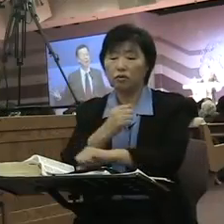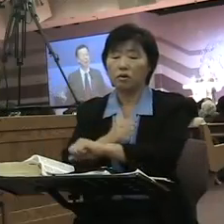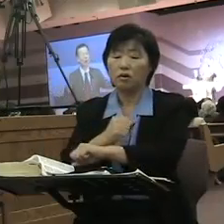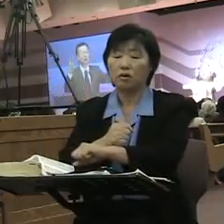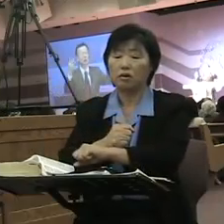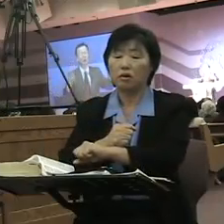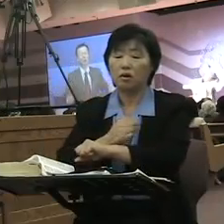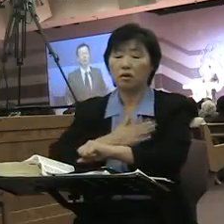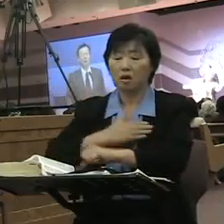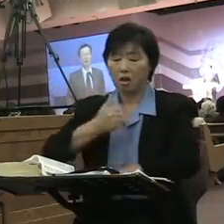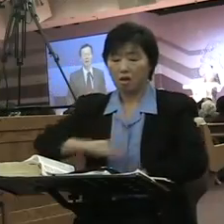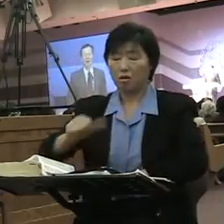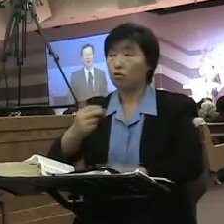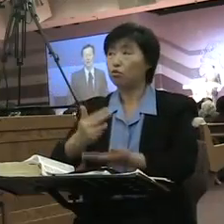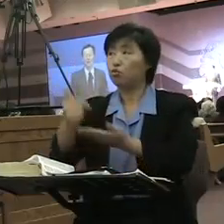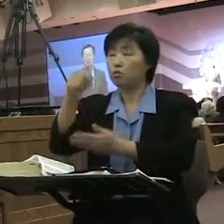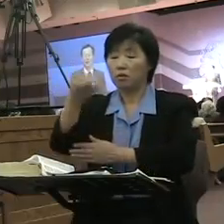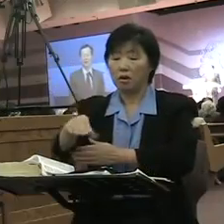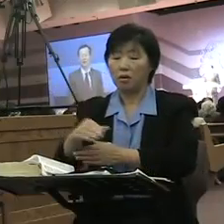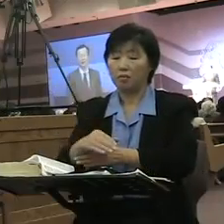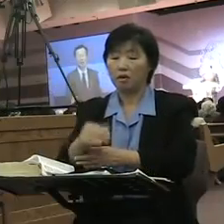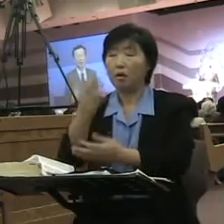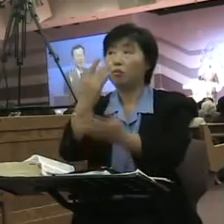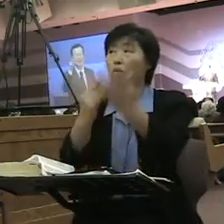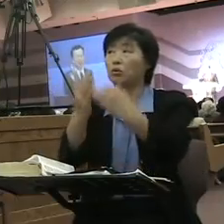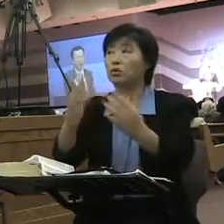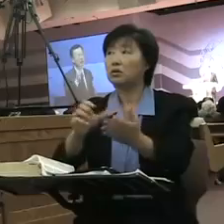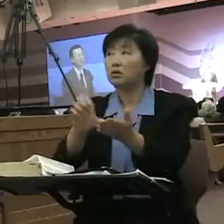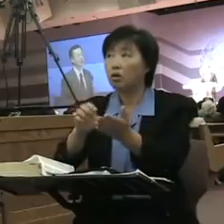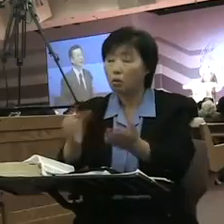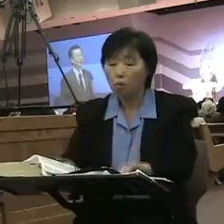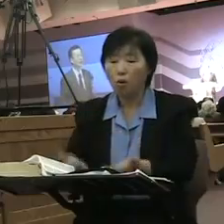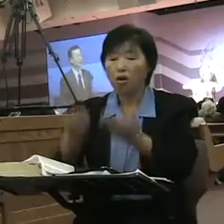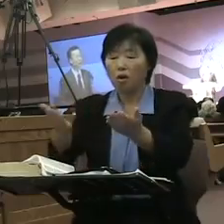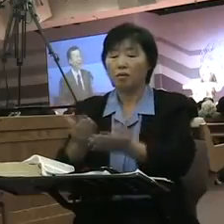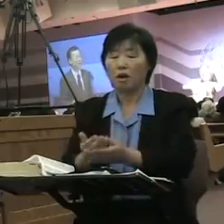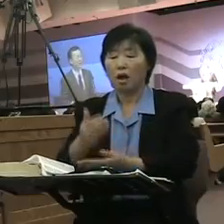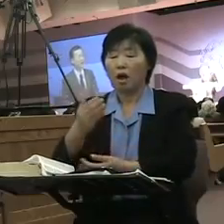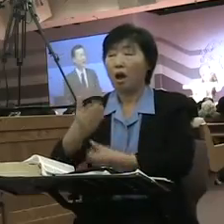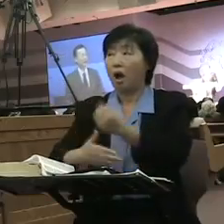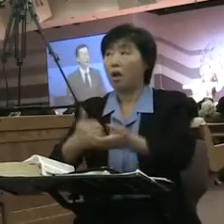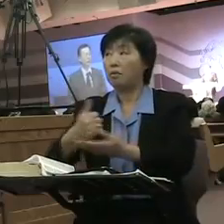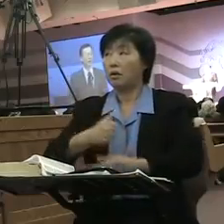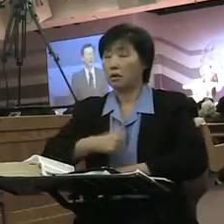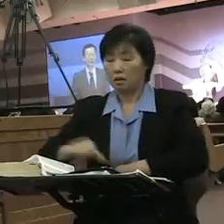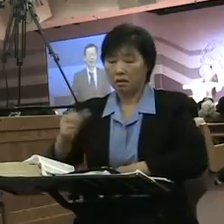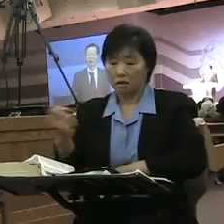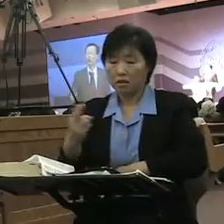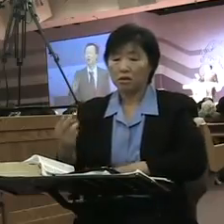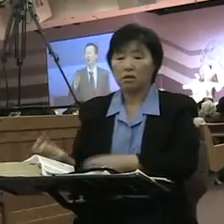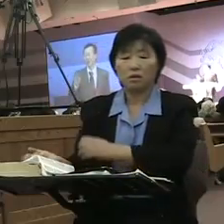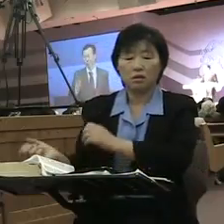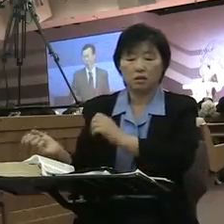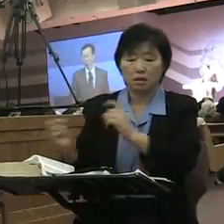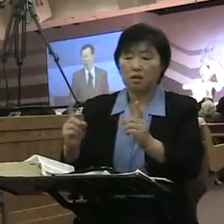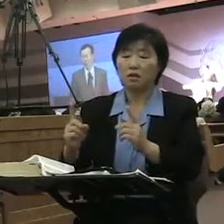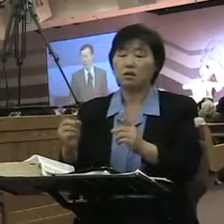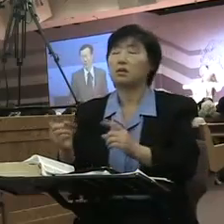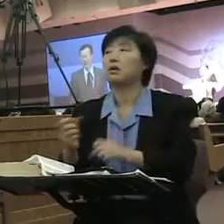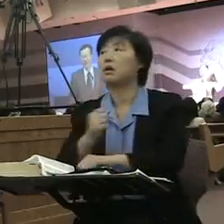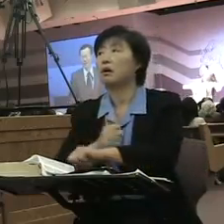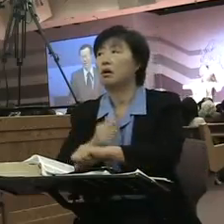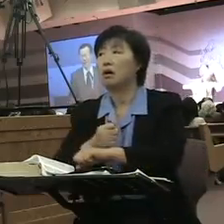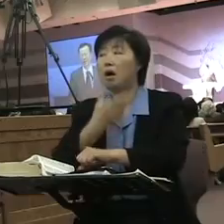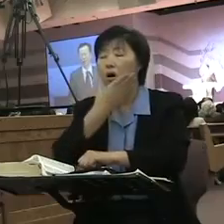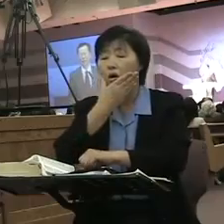주님 앞에 번제물로 드리면은 하나님께서 내 아들을 다시 살리시리라. 부활의 신앙을 가지고 나아갔던 아브라함을 볼 수가